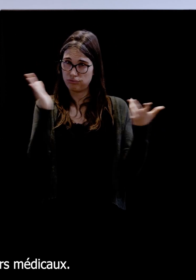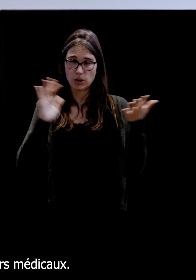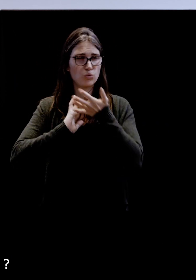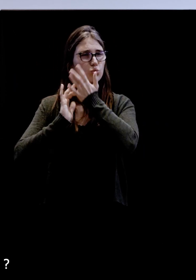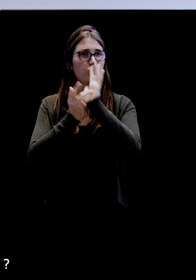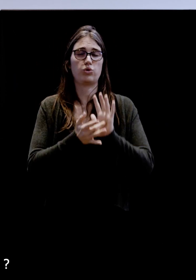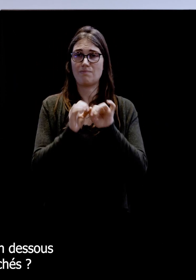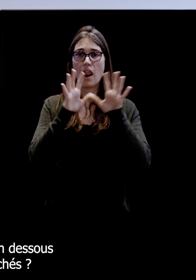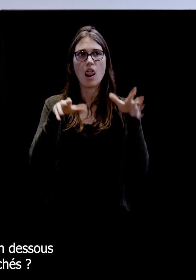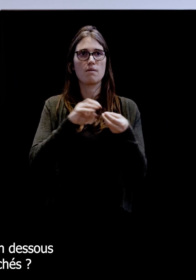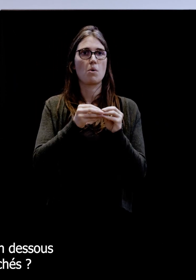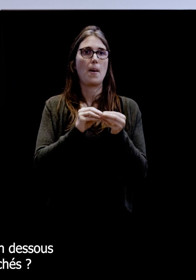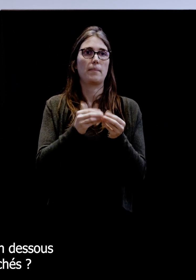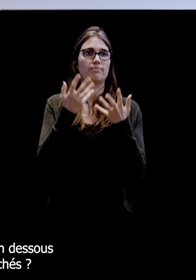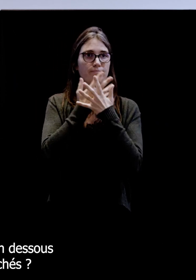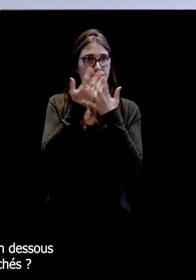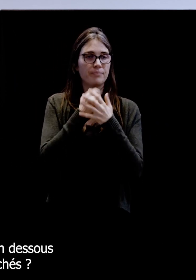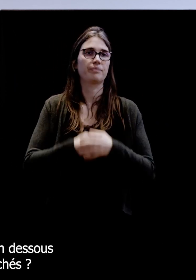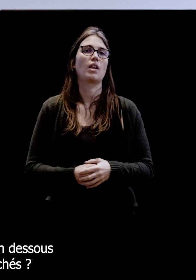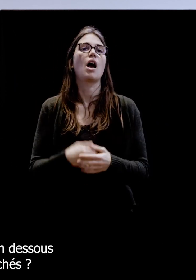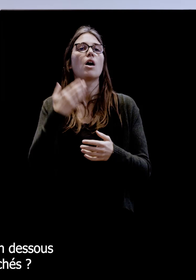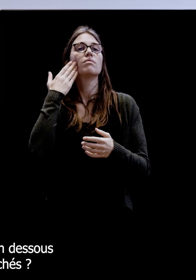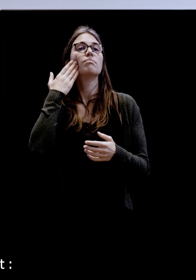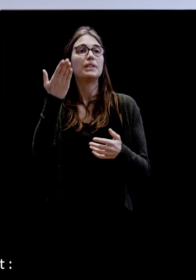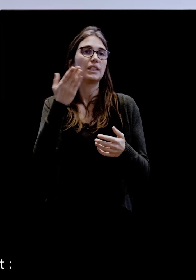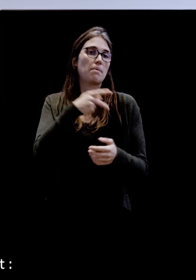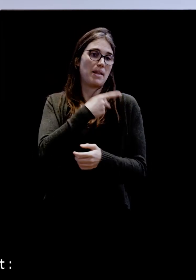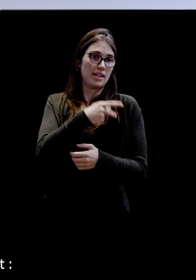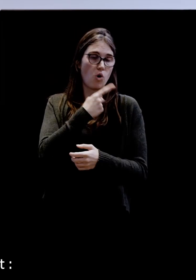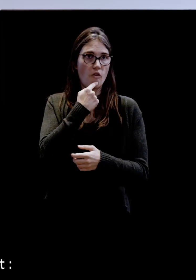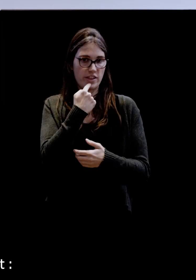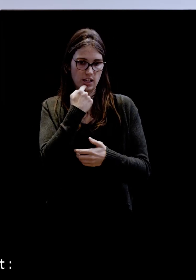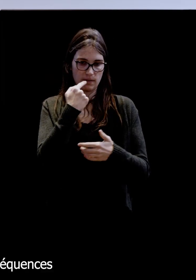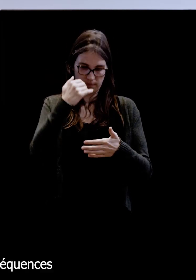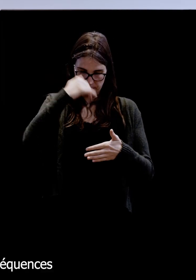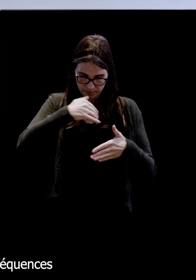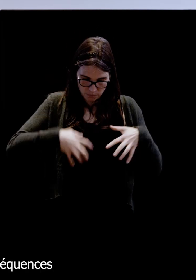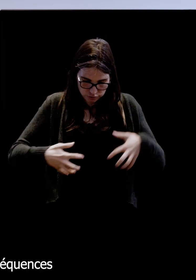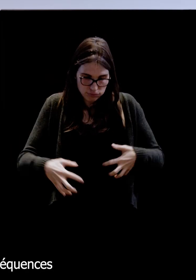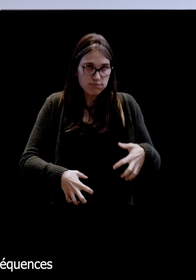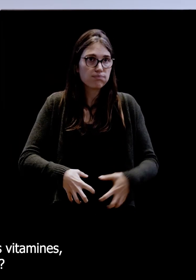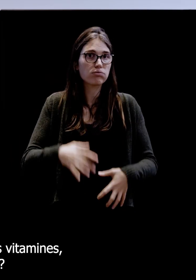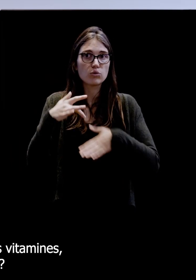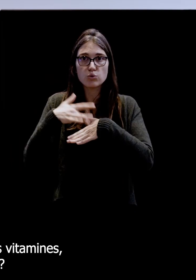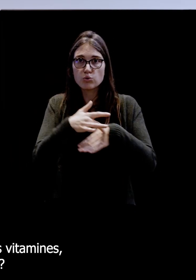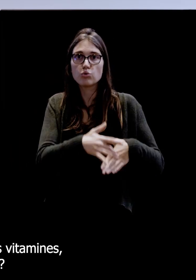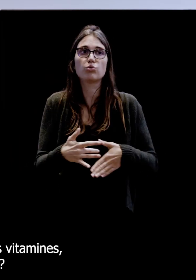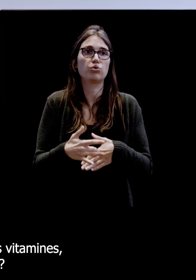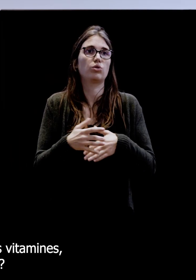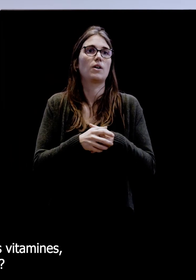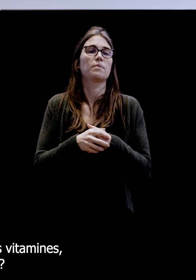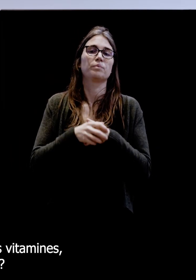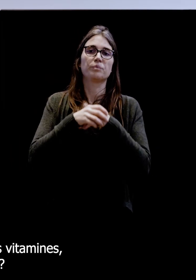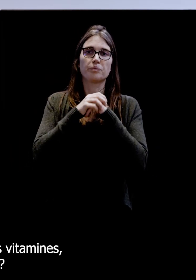Hein, médicaux, ça veut dire quoi? Quels sont les organes en dessous qui peuvent être touchés? Nutritionnel, est-ce que ça a des conséquences sur la croissance